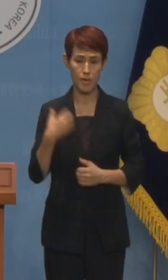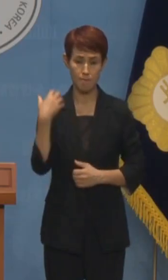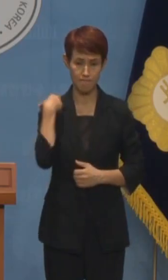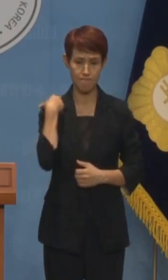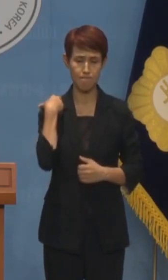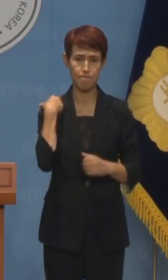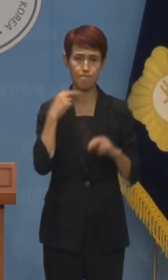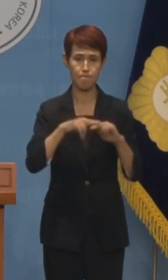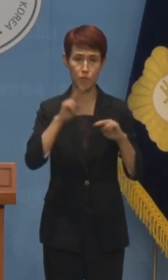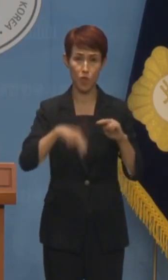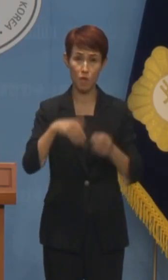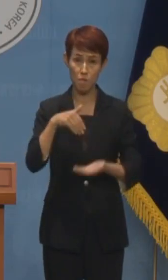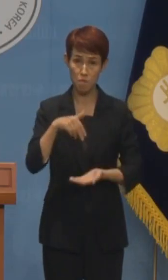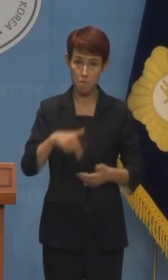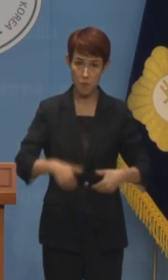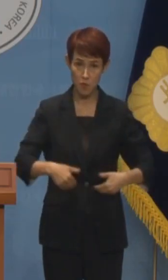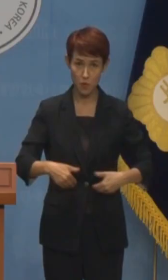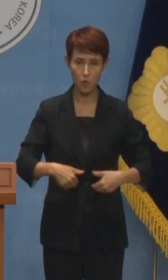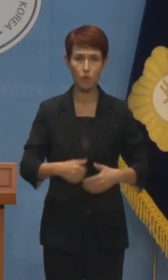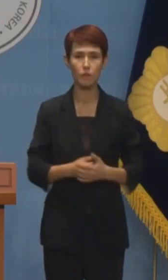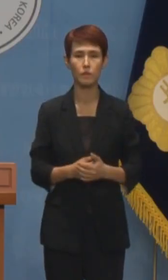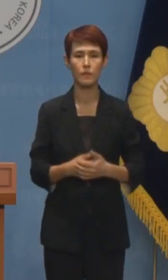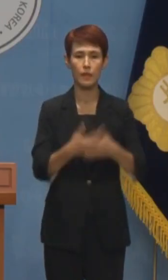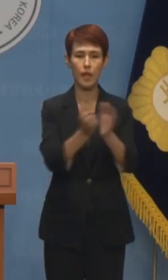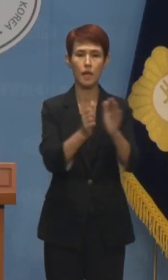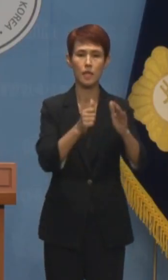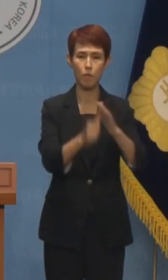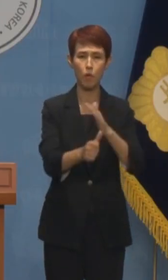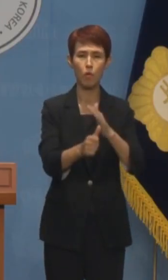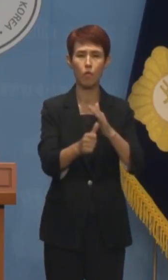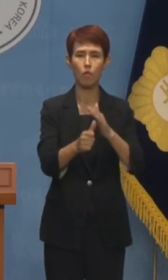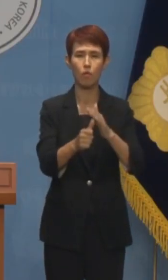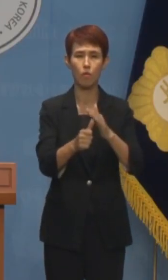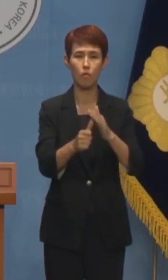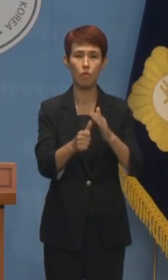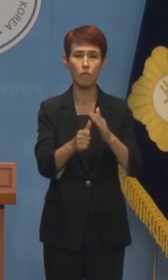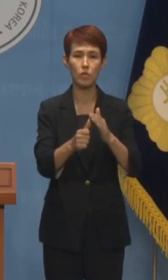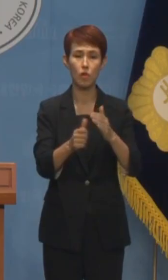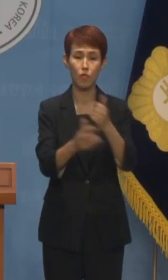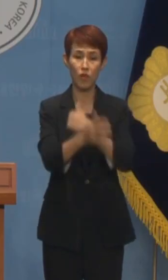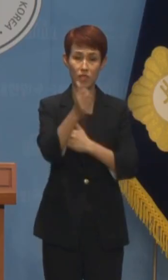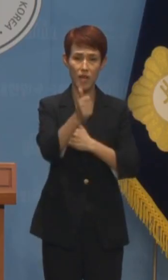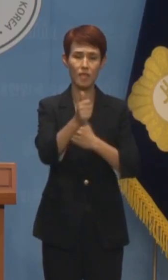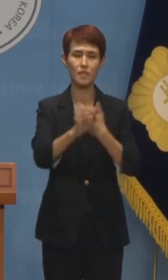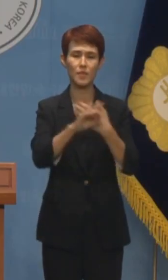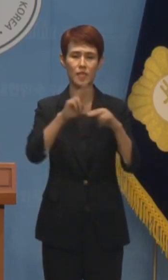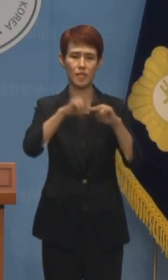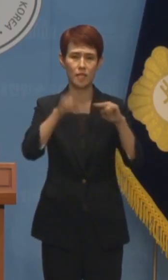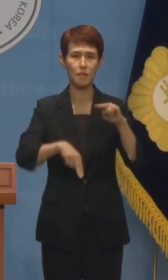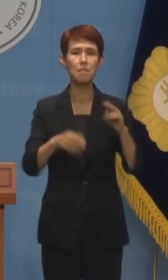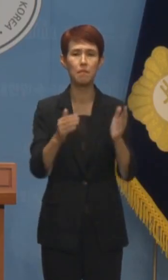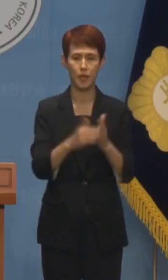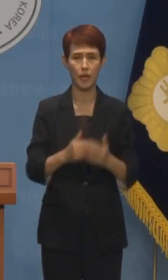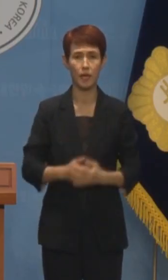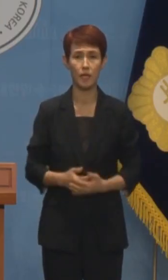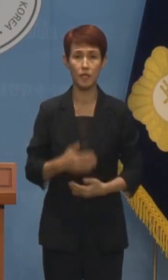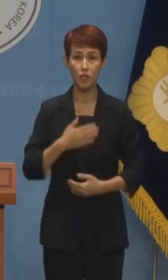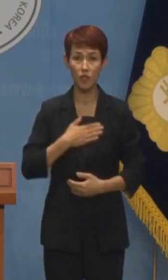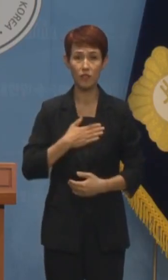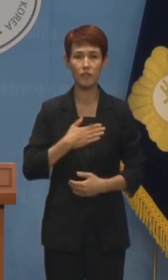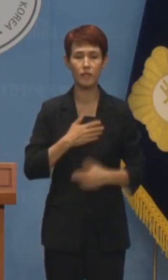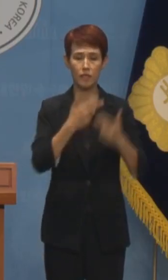따라서 당대표 테러대책위원회 위원장을 임시로 내려놨습니다. 그래서 전